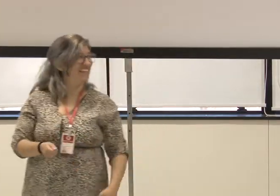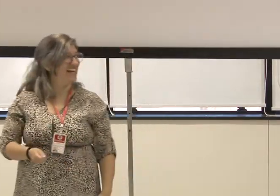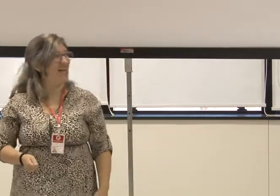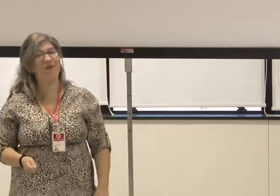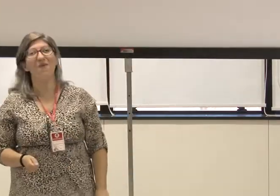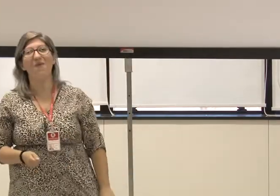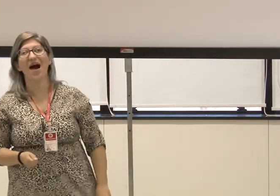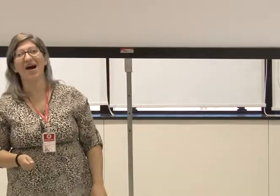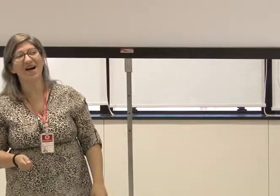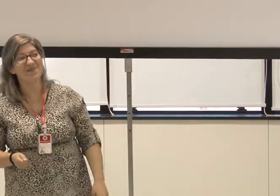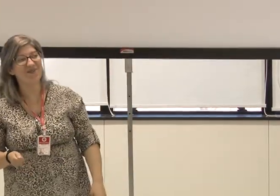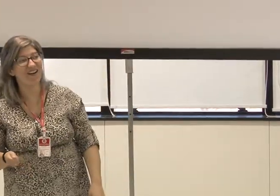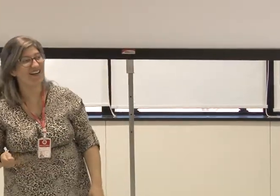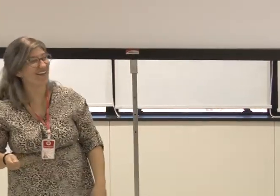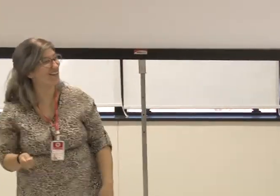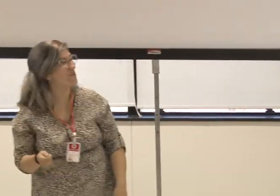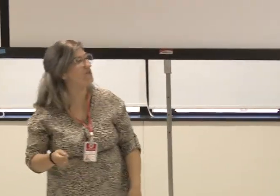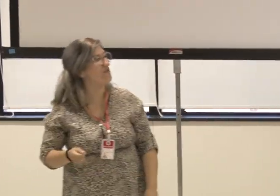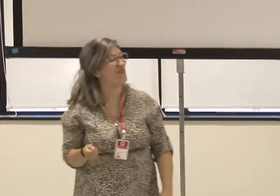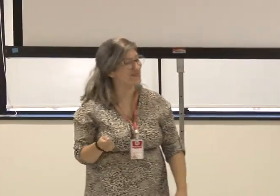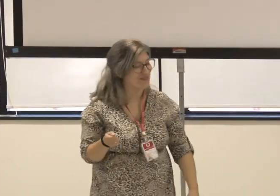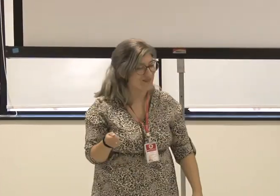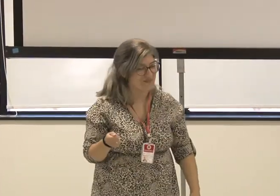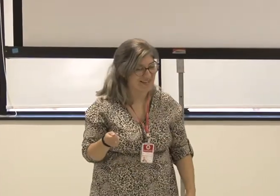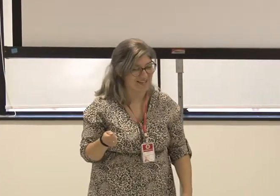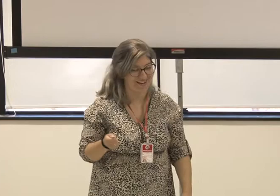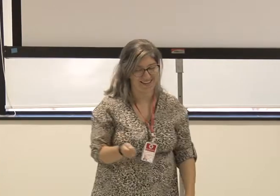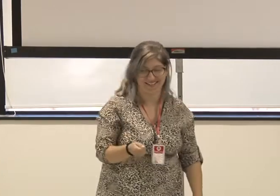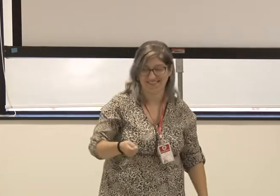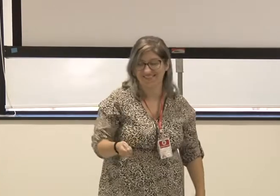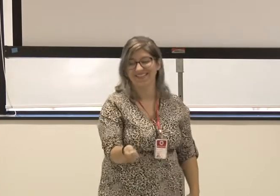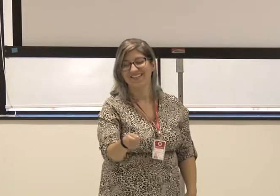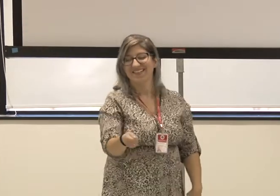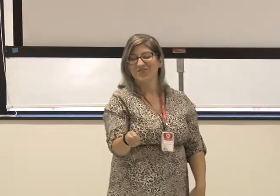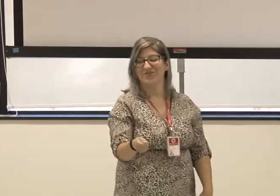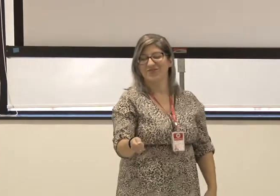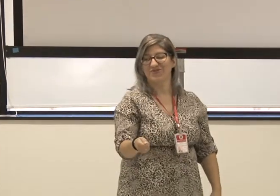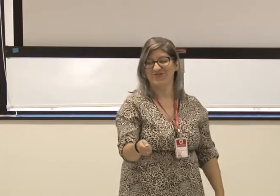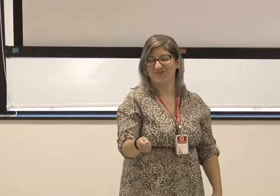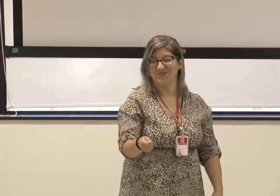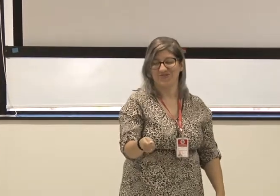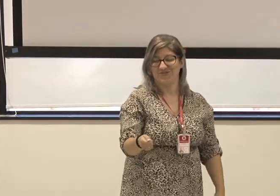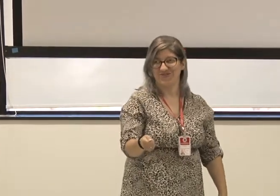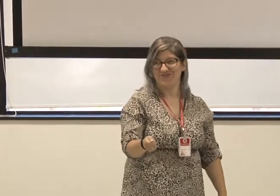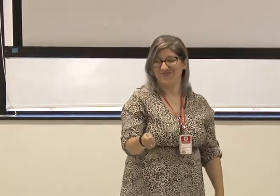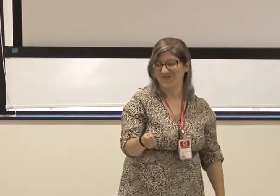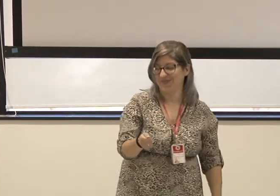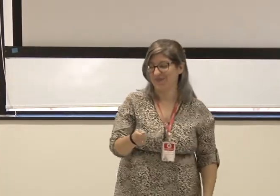Masterchef. É o omelete que meu filho faz quando eu faço panqueca lá em casa. Panqueca de